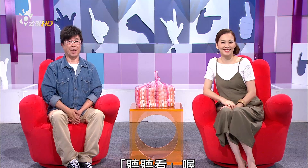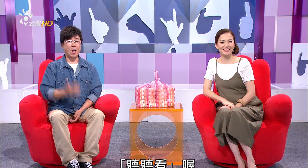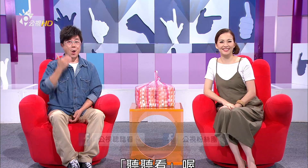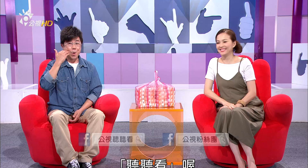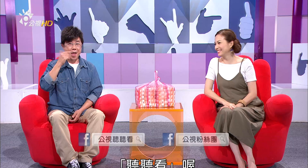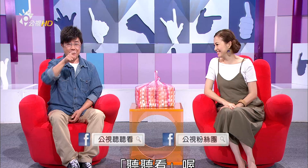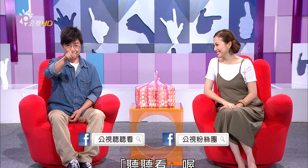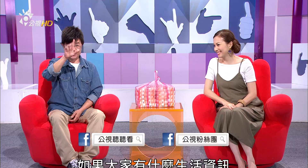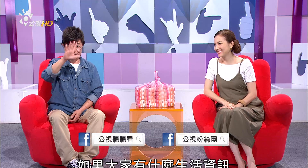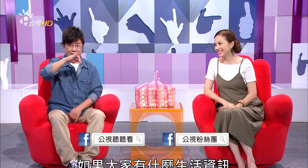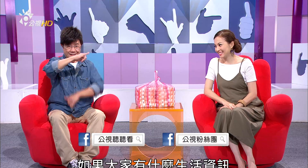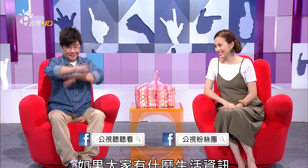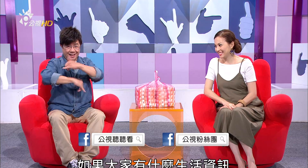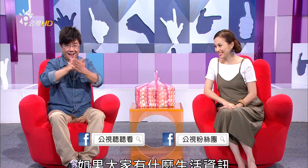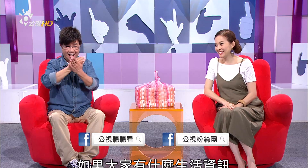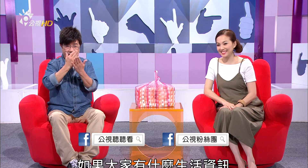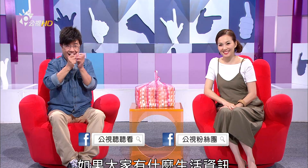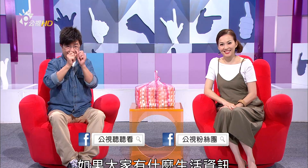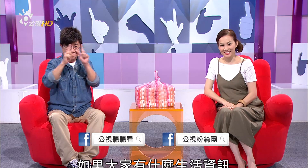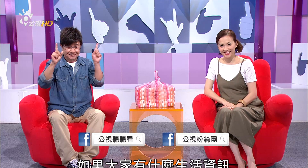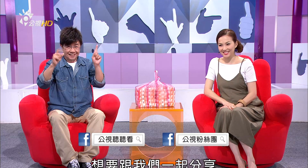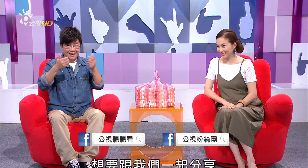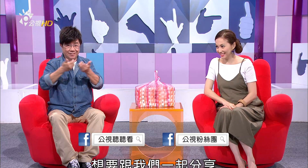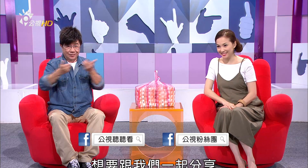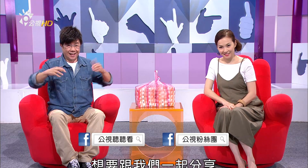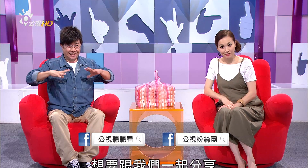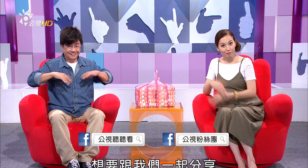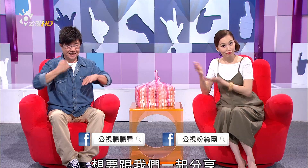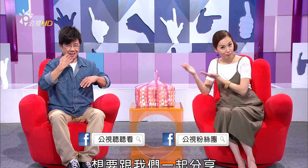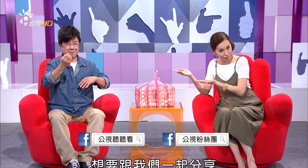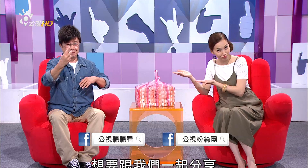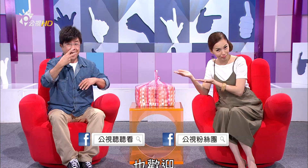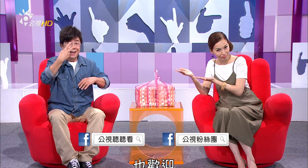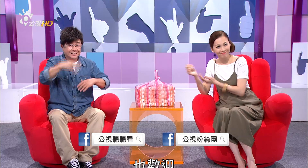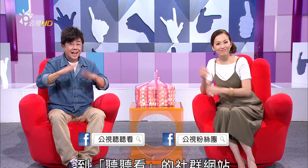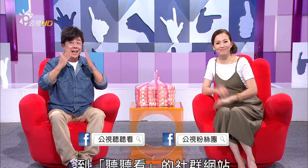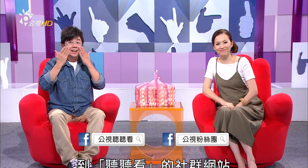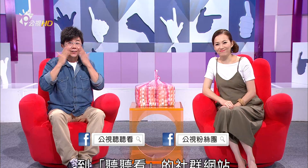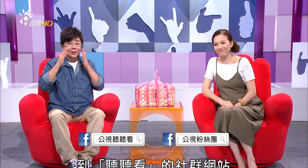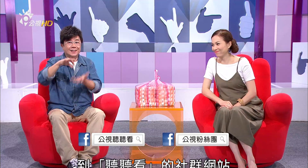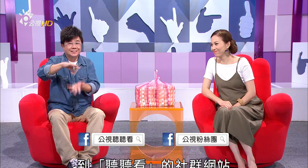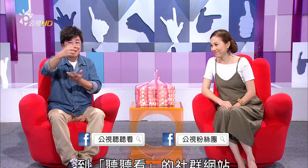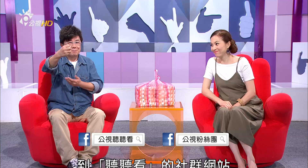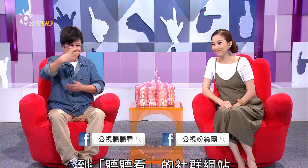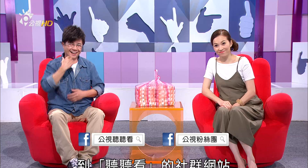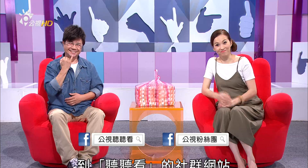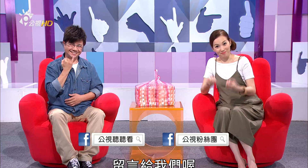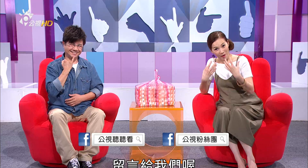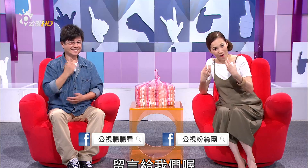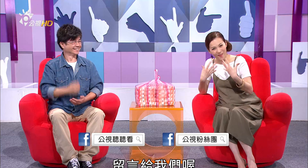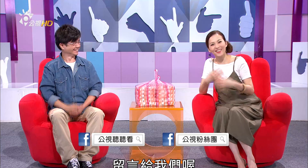看哦。 如果大家有什么生活资讯想要跟我们一起分享，也欢迎到婷婷看的脸书留言给我们